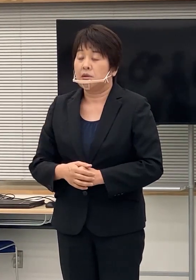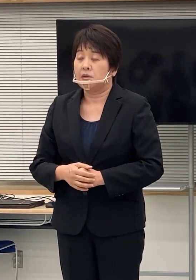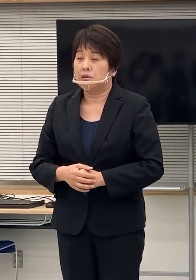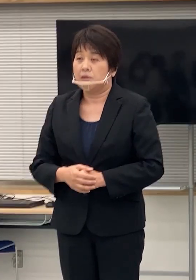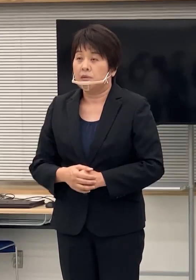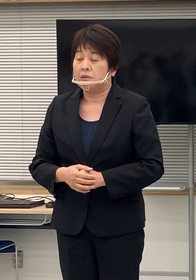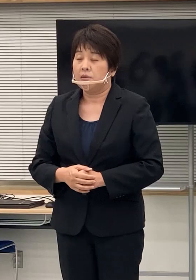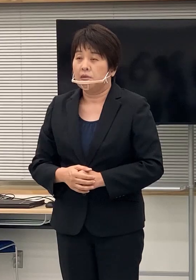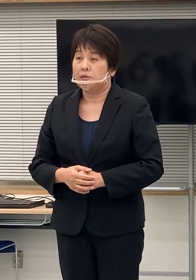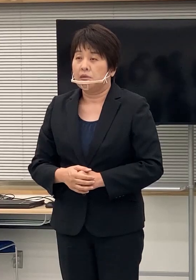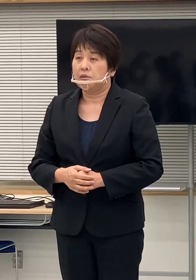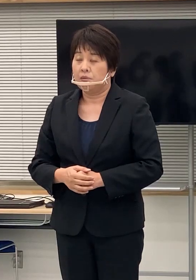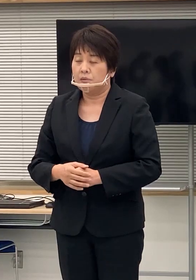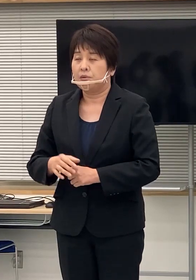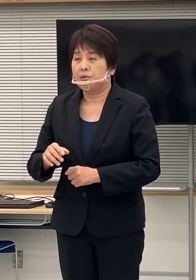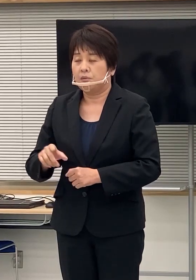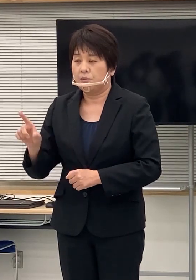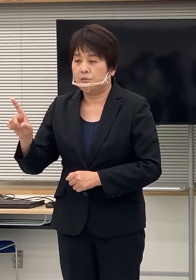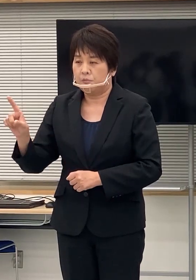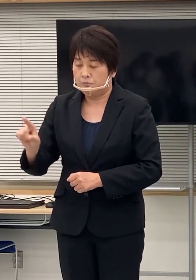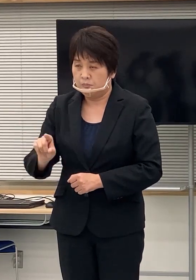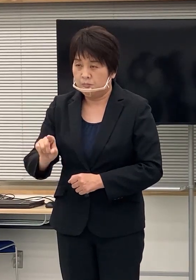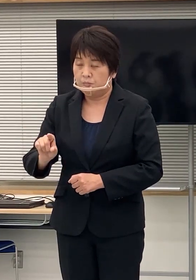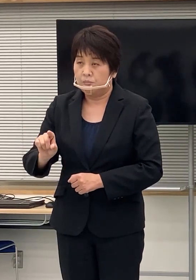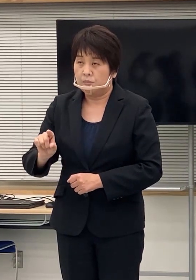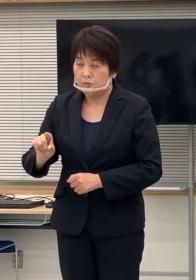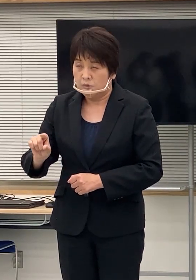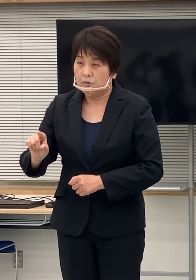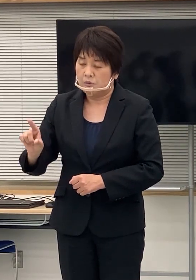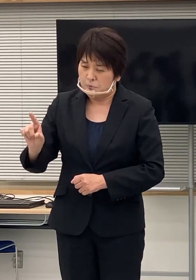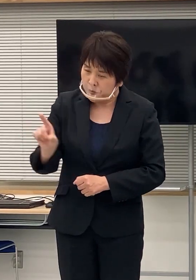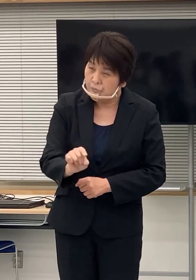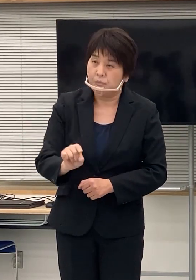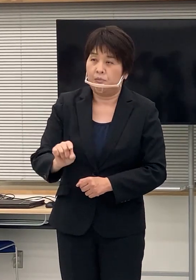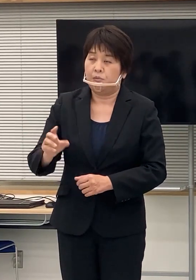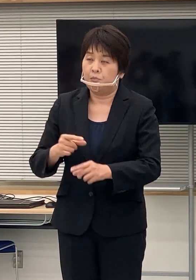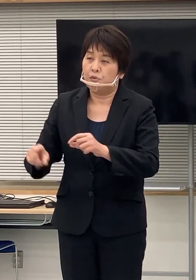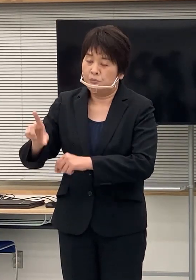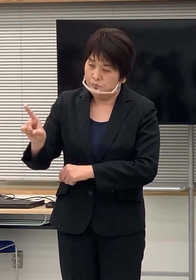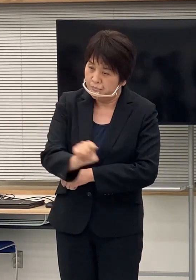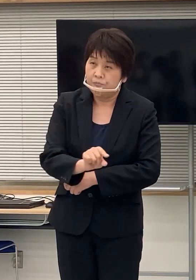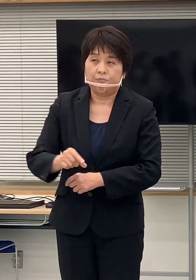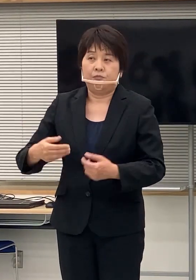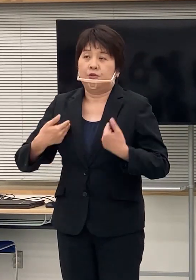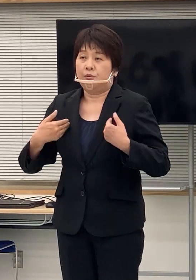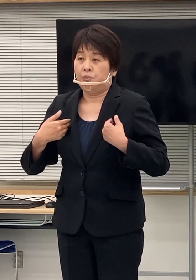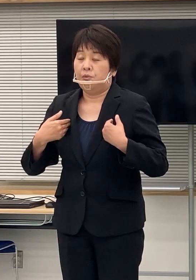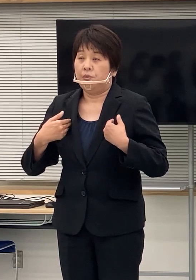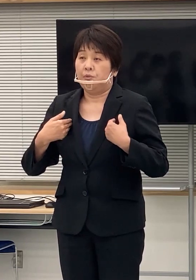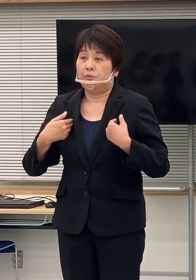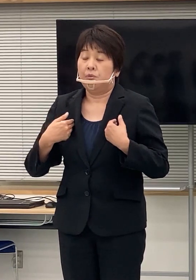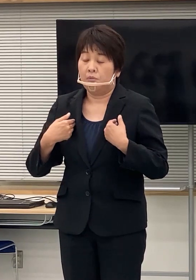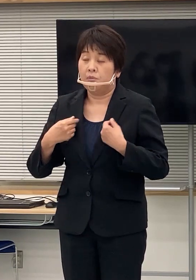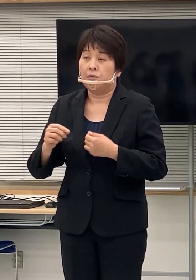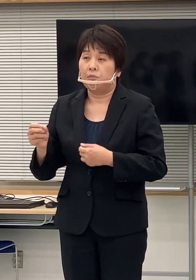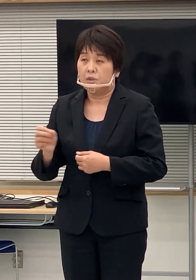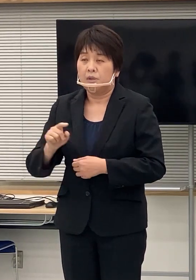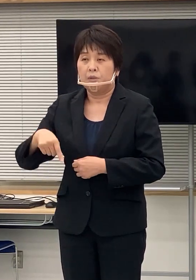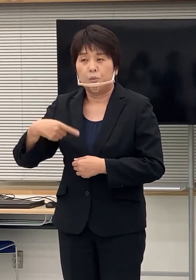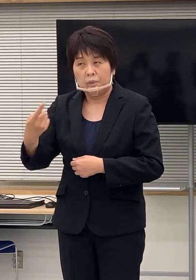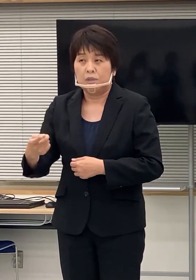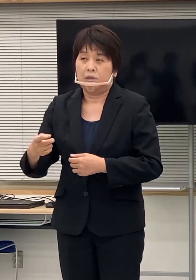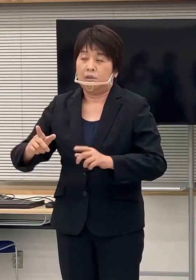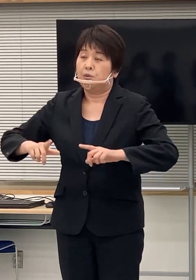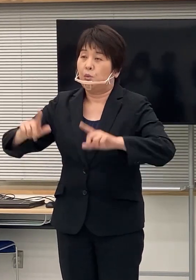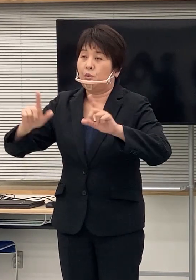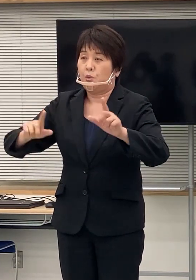だこのペースがより減少しなければならず、また隣にある東京